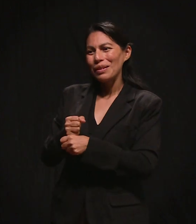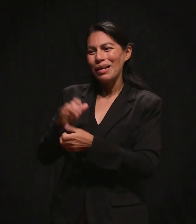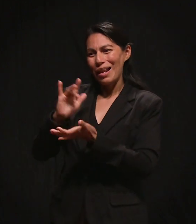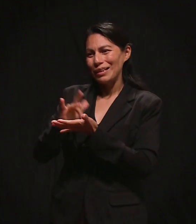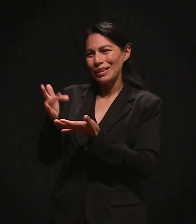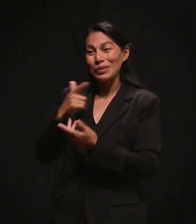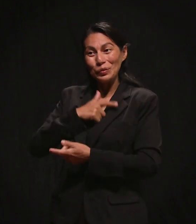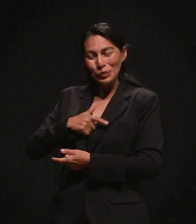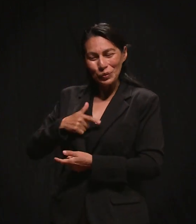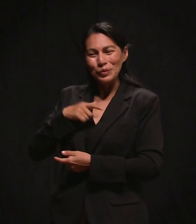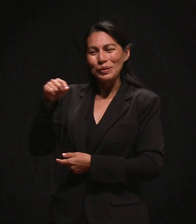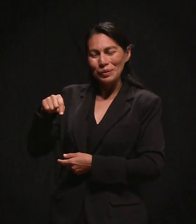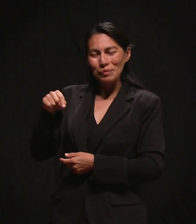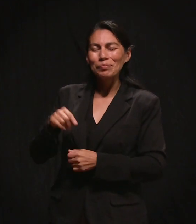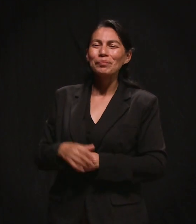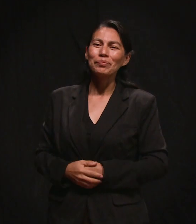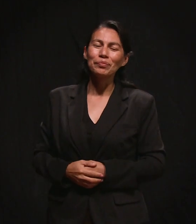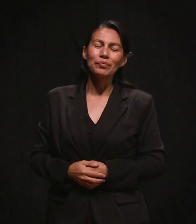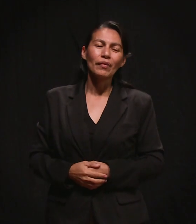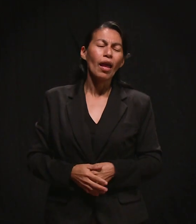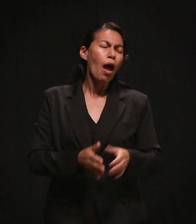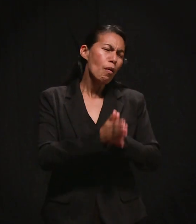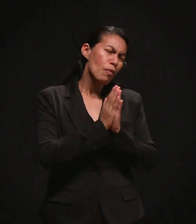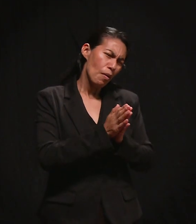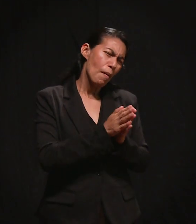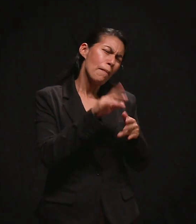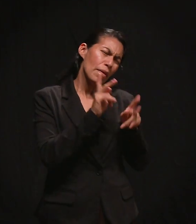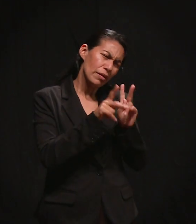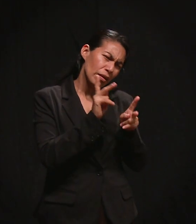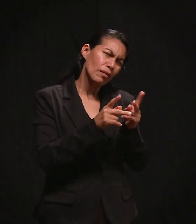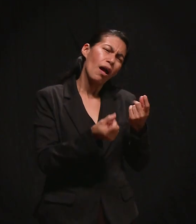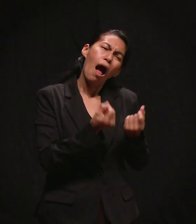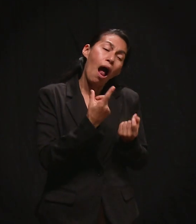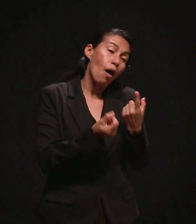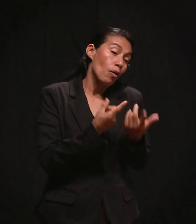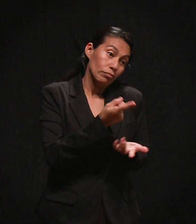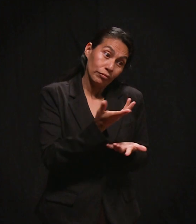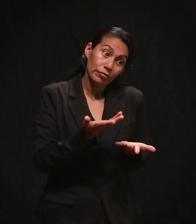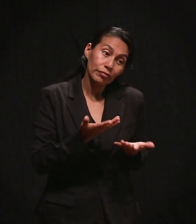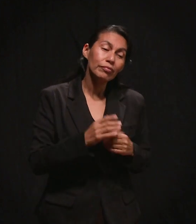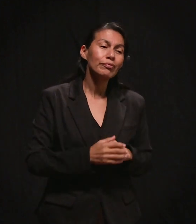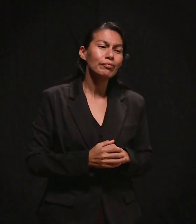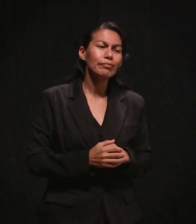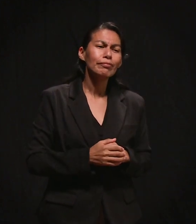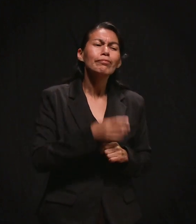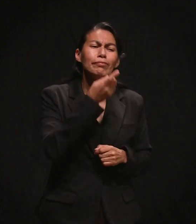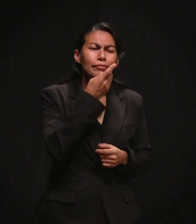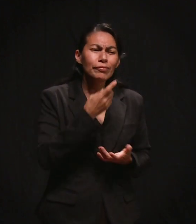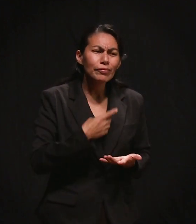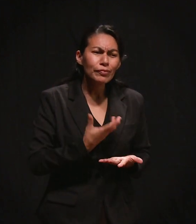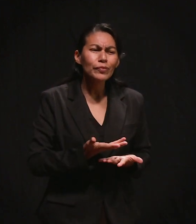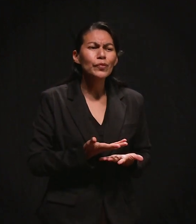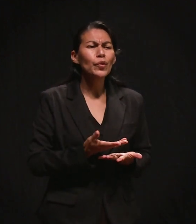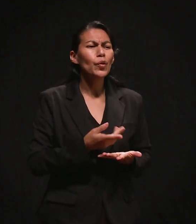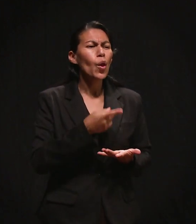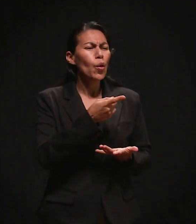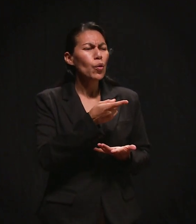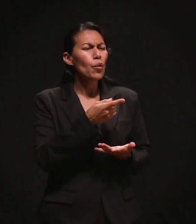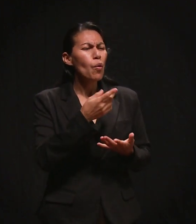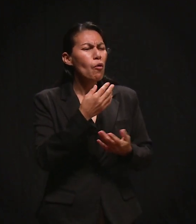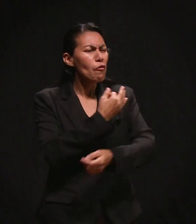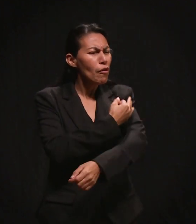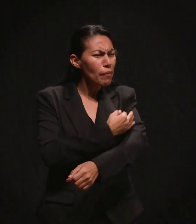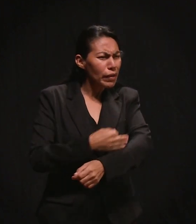usted. Platícanos algo acerca de ti. Dinos algo de dónde vienes, de qué tipo de